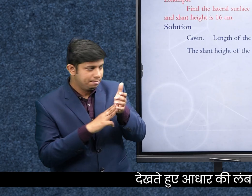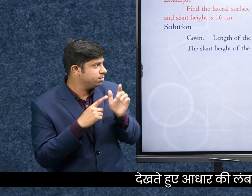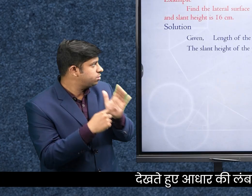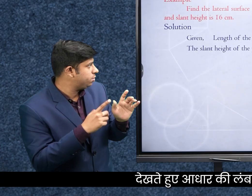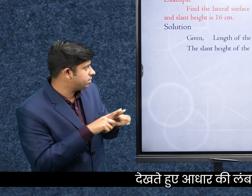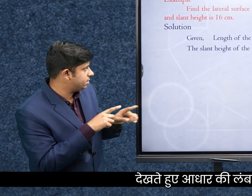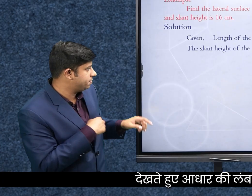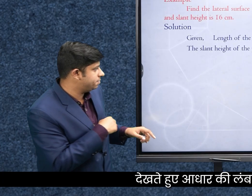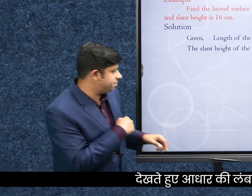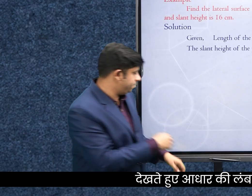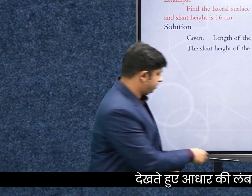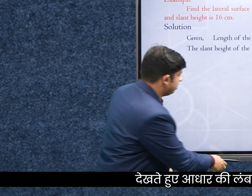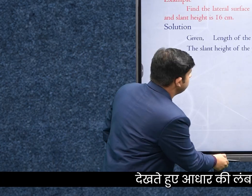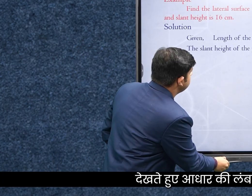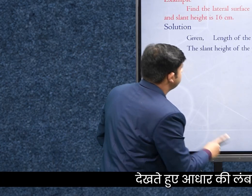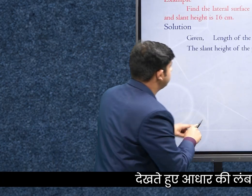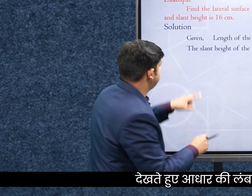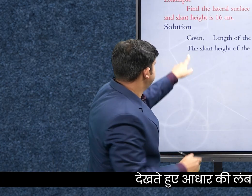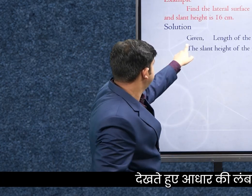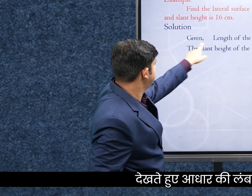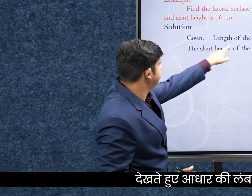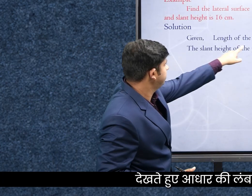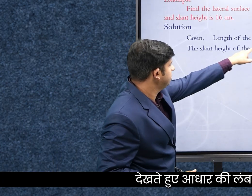हुए आधार की लंबाई स्मॉल ए इज इक्वल 10 सेमी,